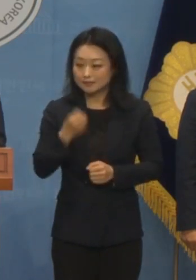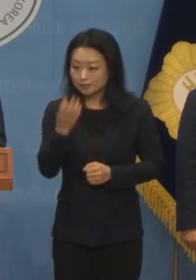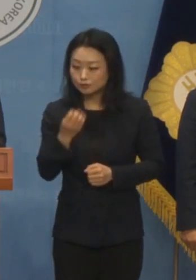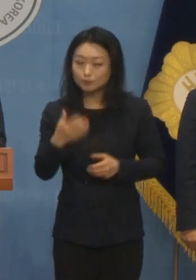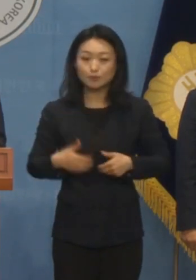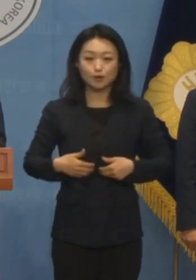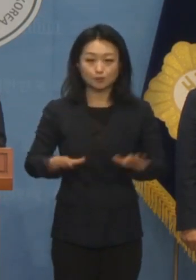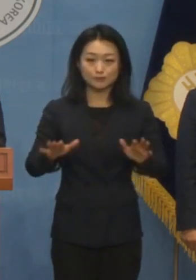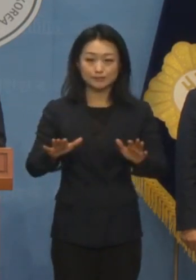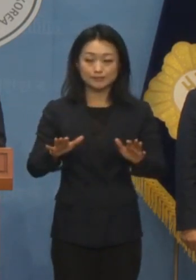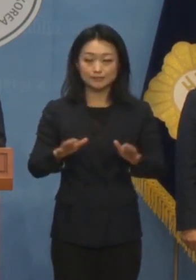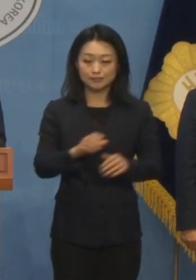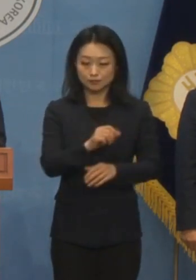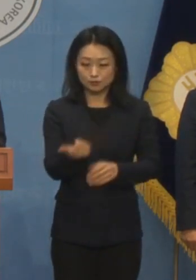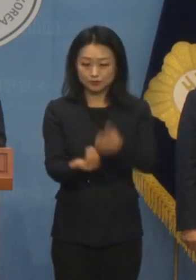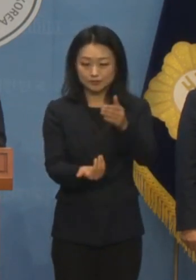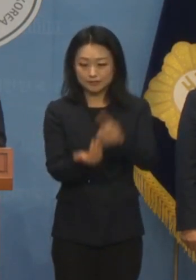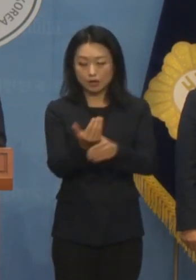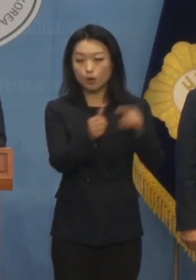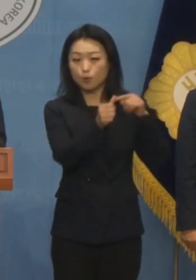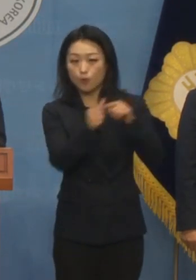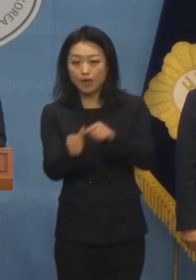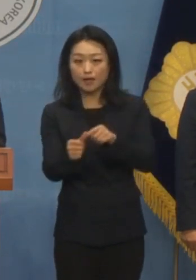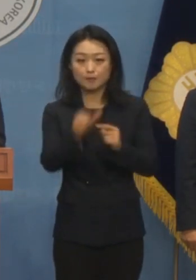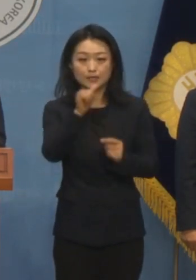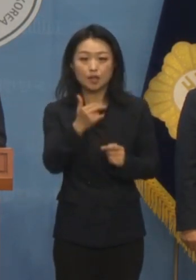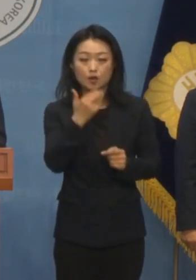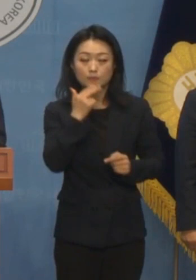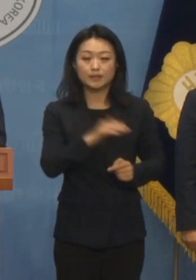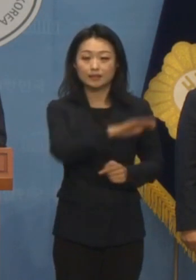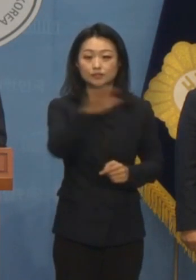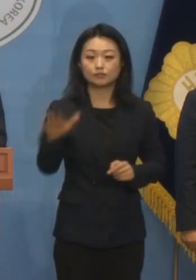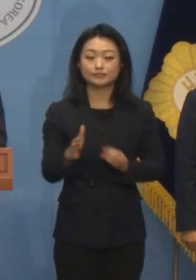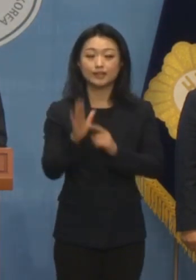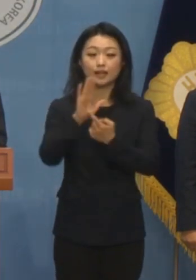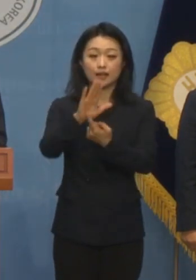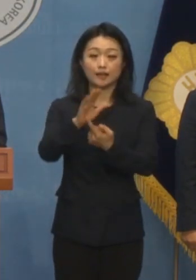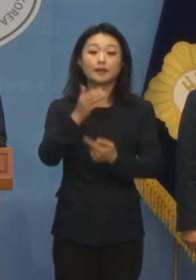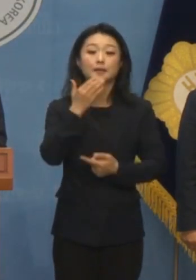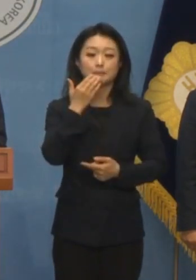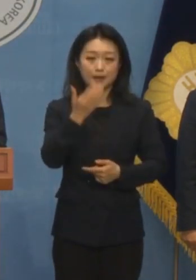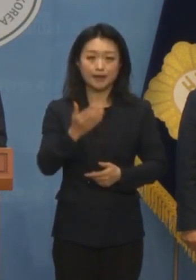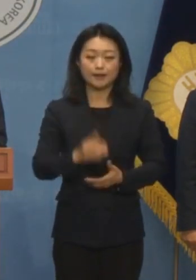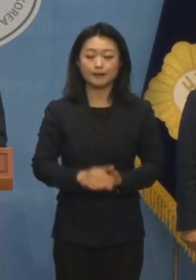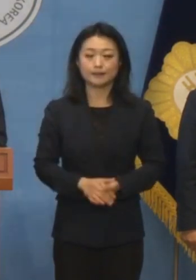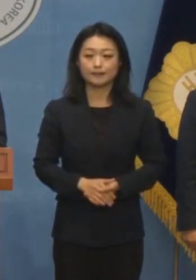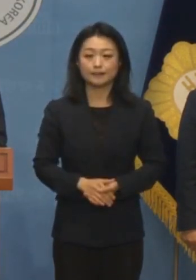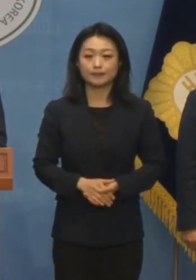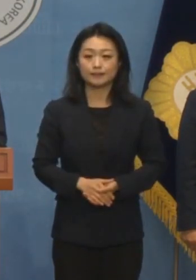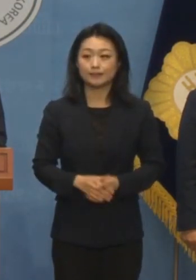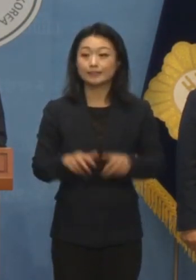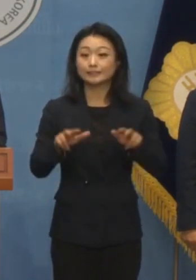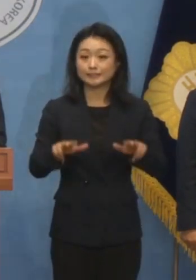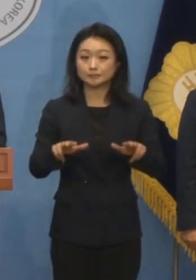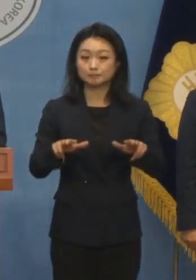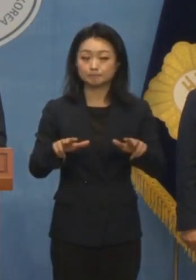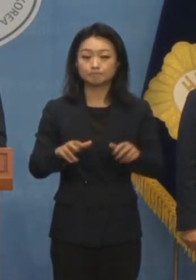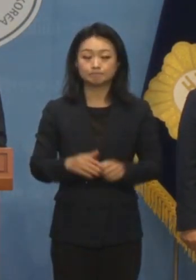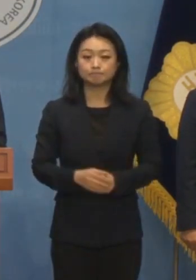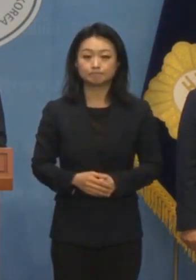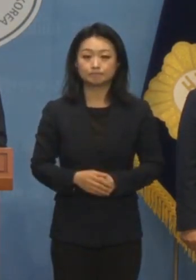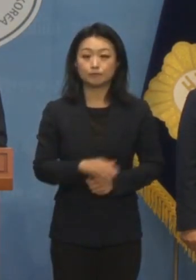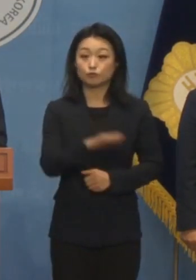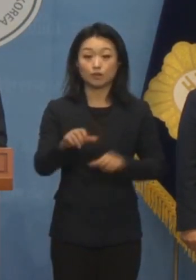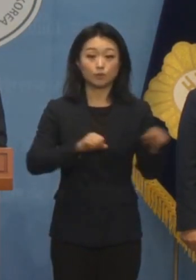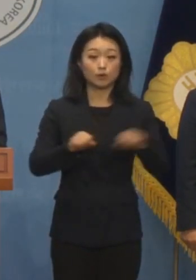없이 순직 해병에 대한 수사 외압의 전모가 드러날 것으로 기대하고 있습니다. 지금 이런 일을 해야 할